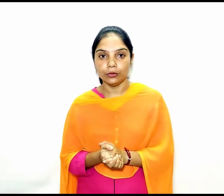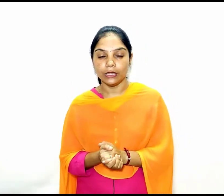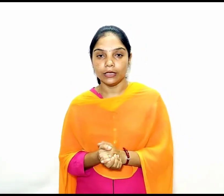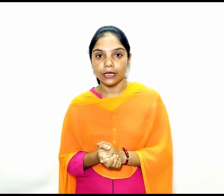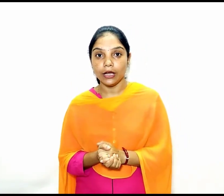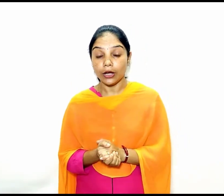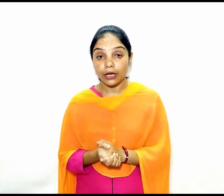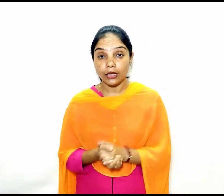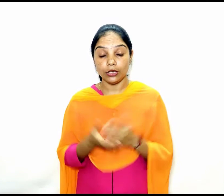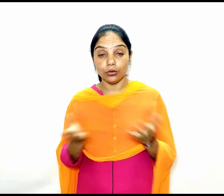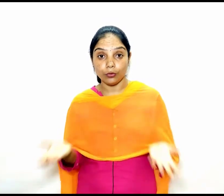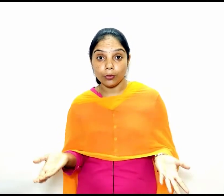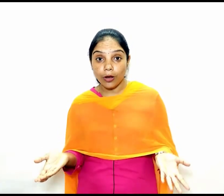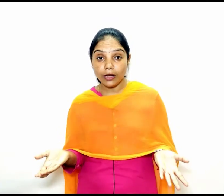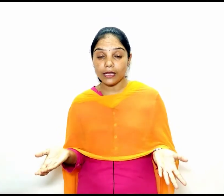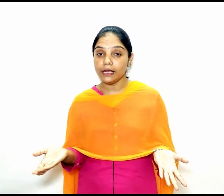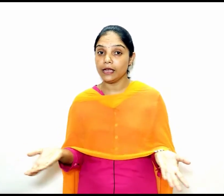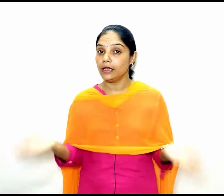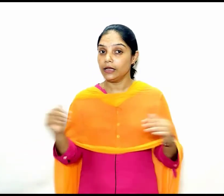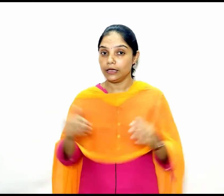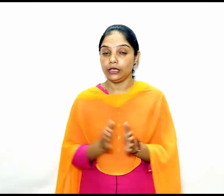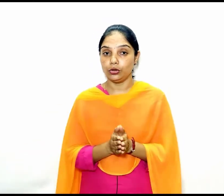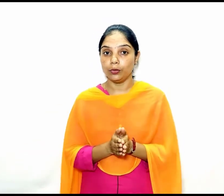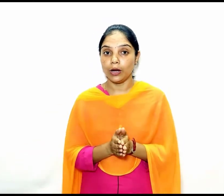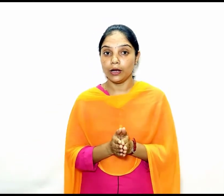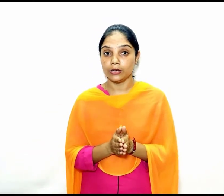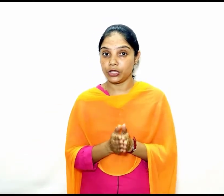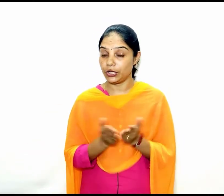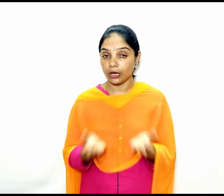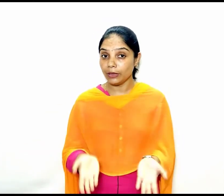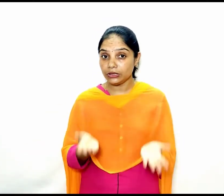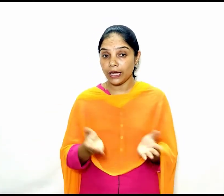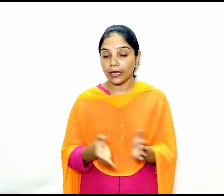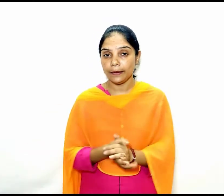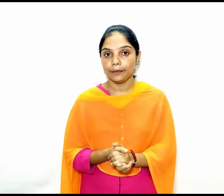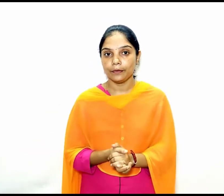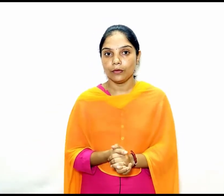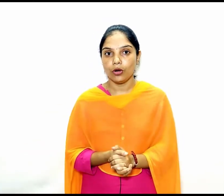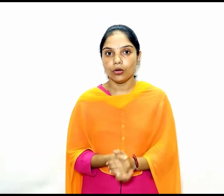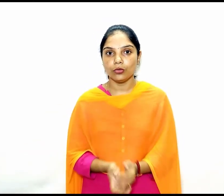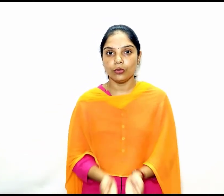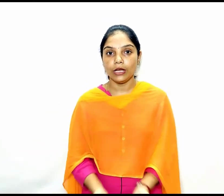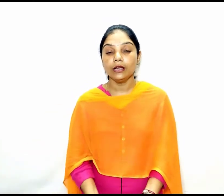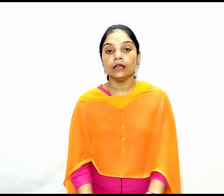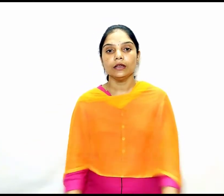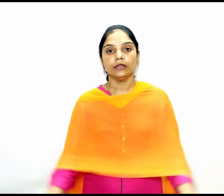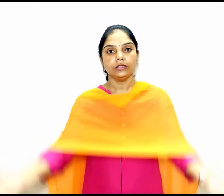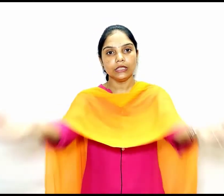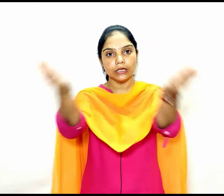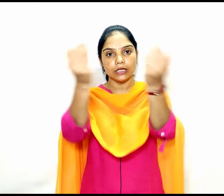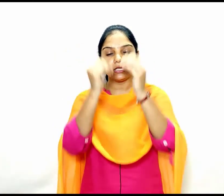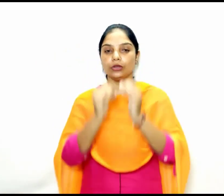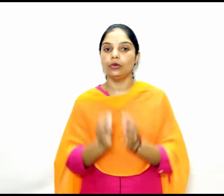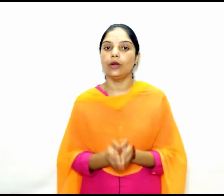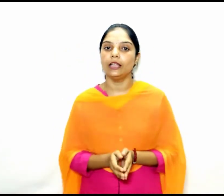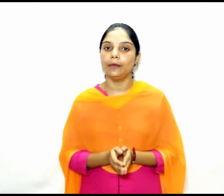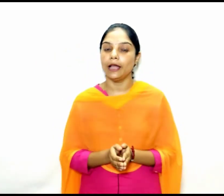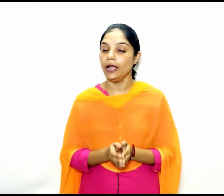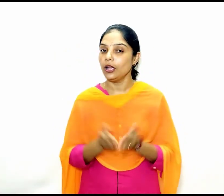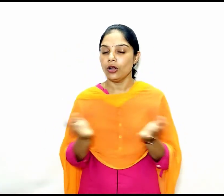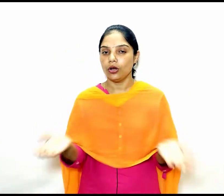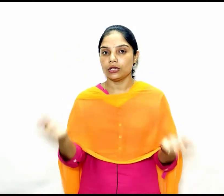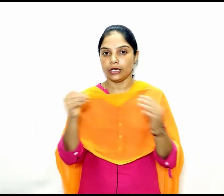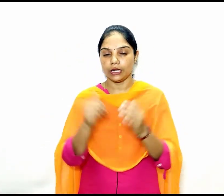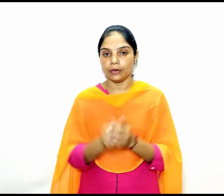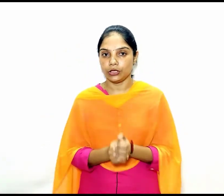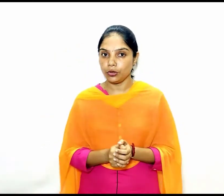फिर भालू दादा देखे, अरे ये तो फुटबॉल नहीं है, ये तो शेर का बच्चा है। और उन्होंने जल्दी से दोनों हाथ